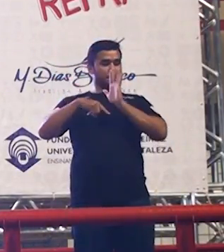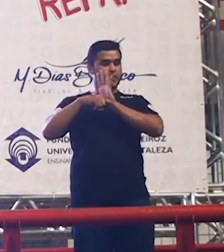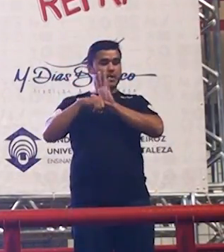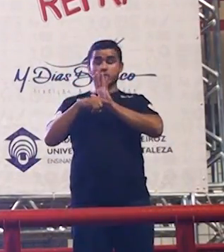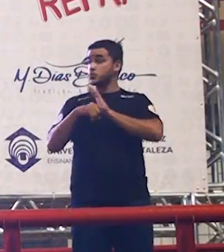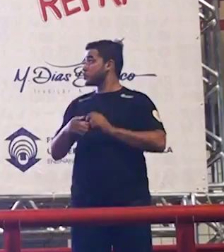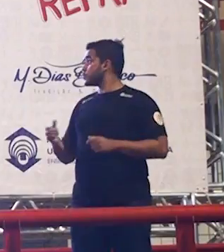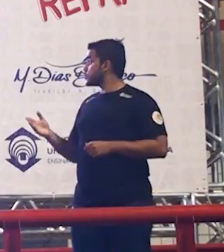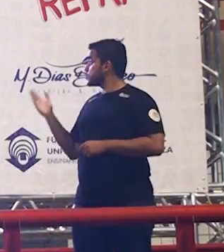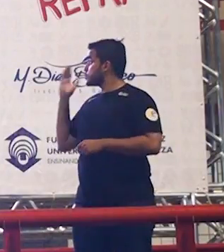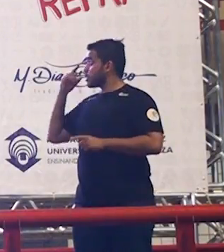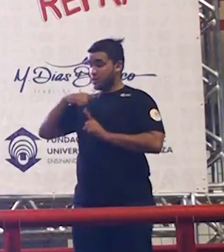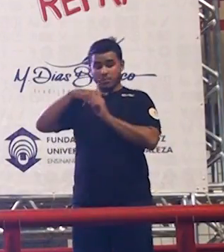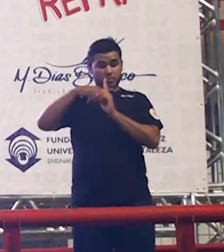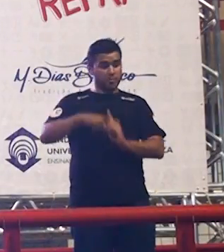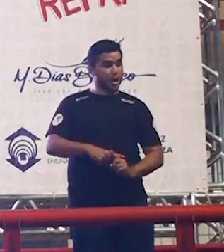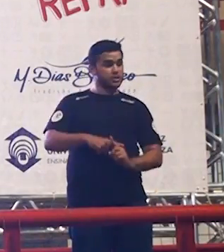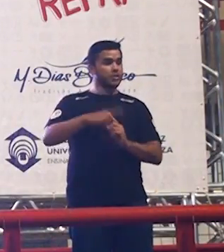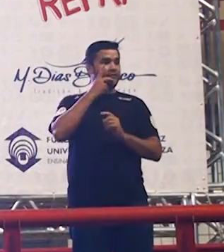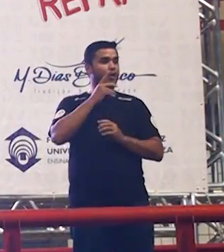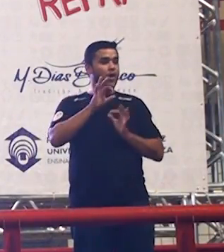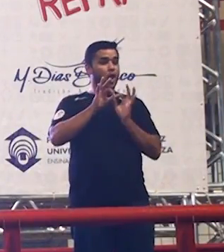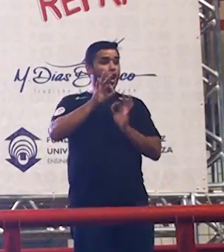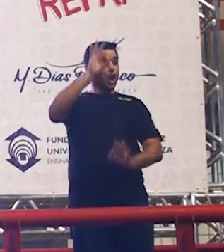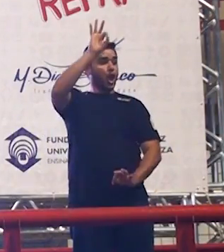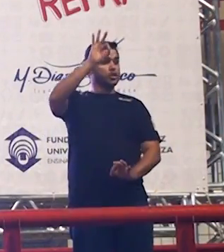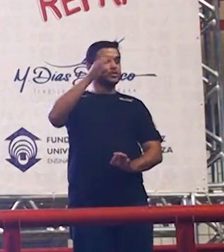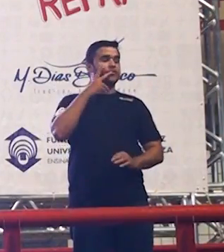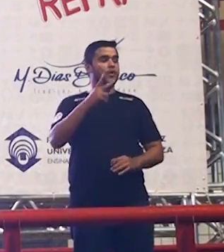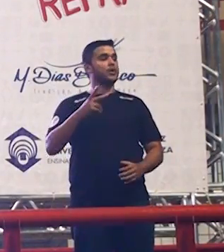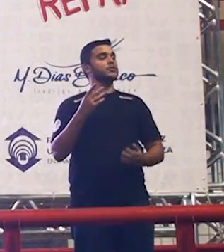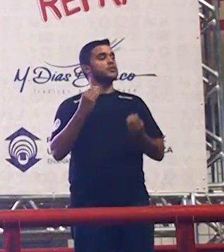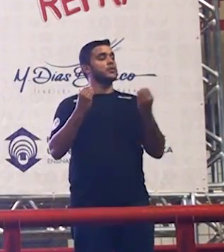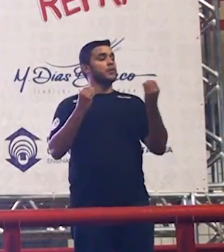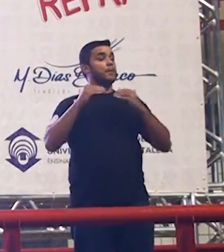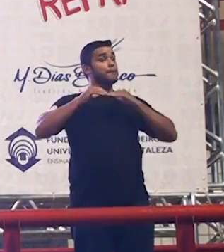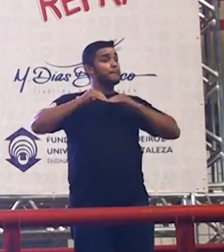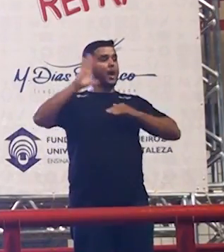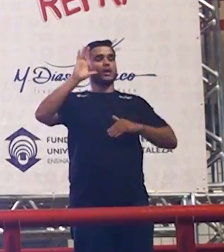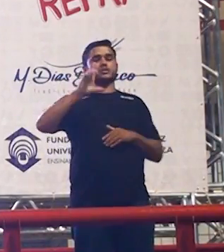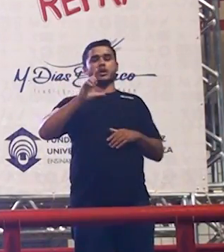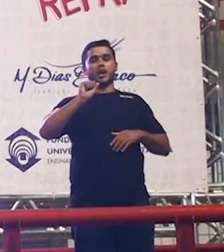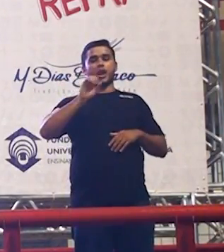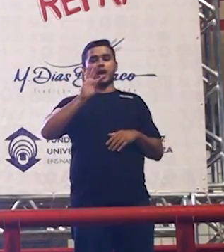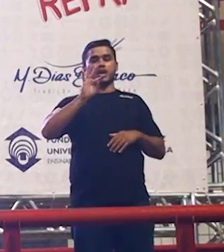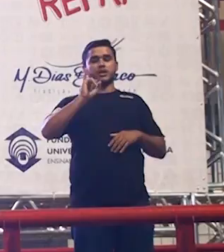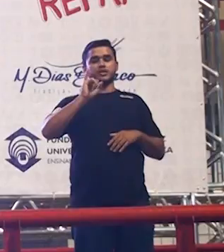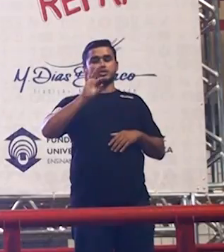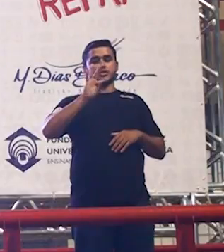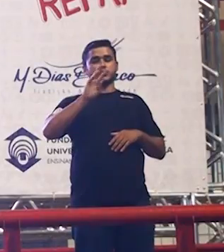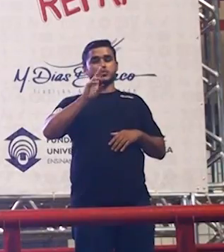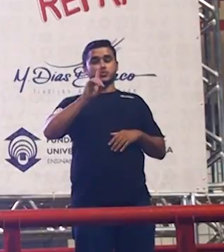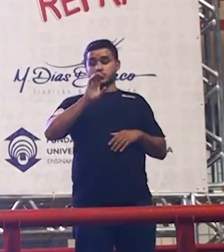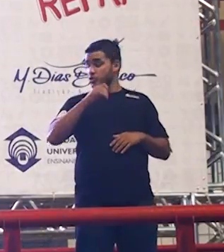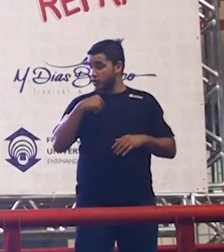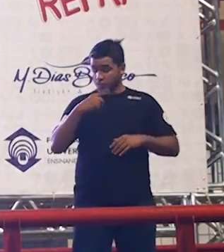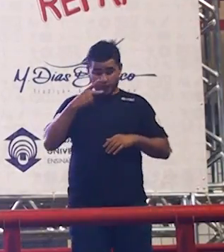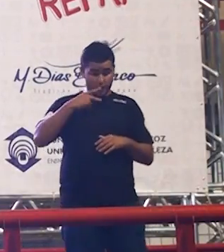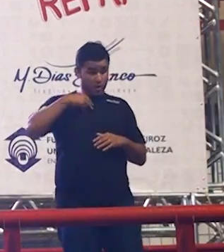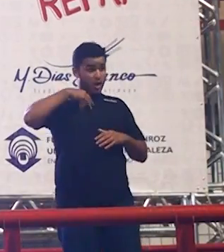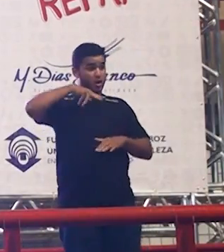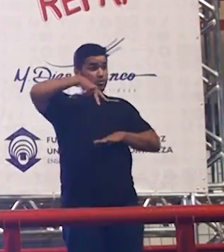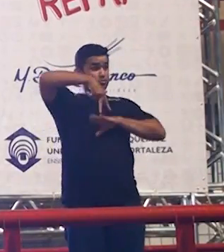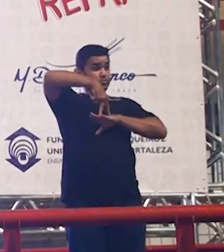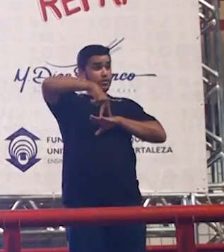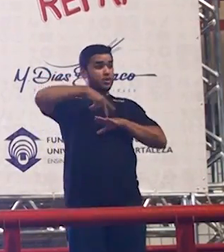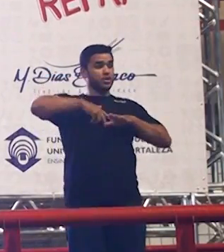do ponto para cima da linha do Equador. Quanto mais distante do Equador, maior a latitude. Galera, se eu estou pisando no Equador,